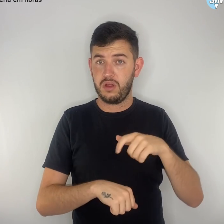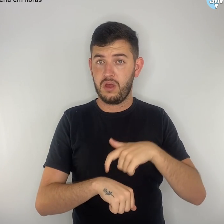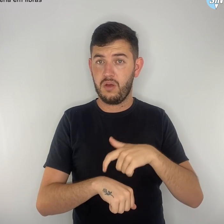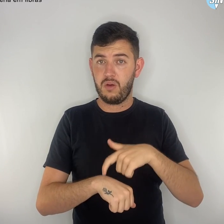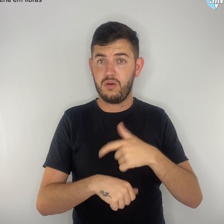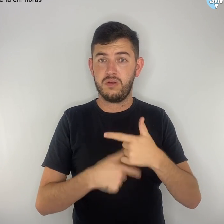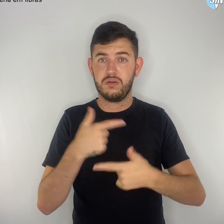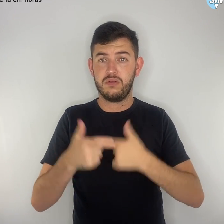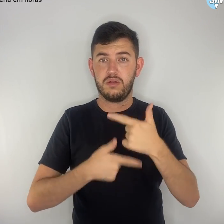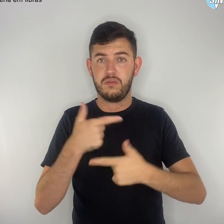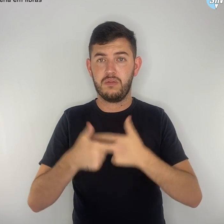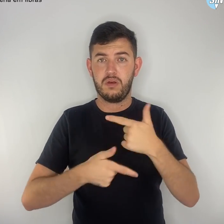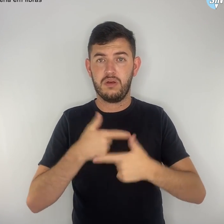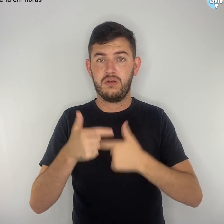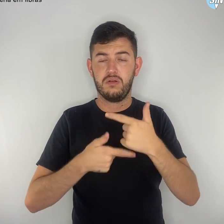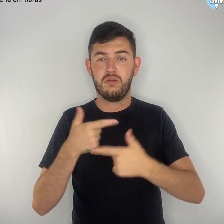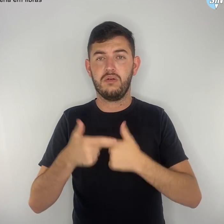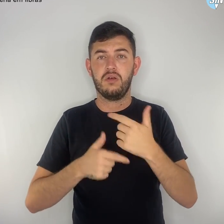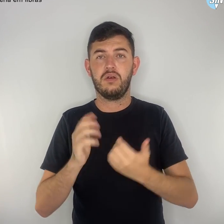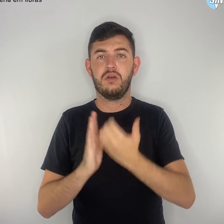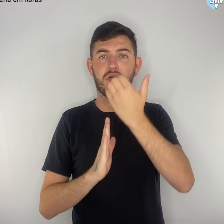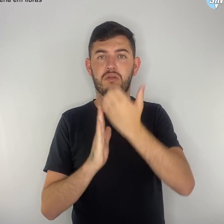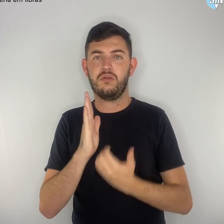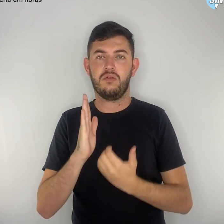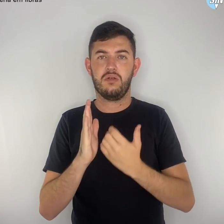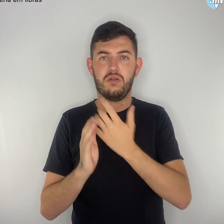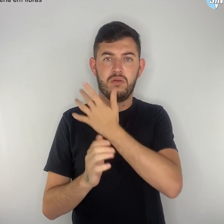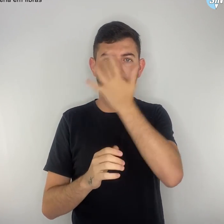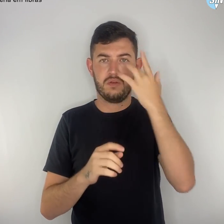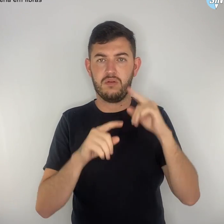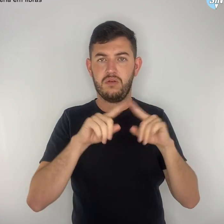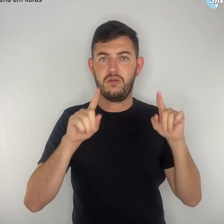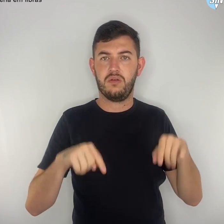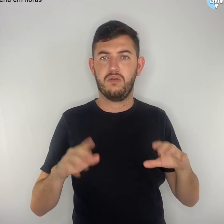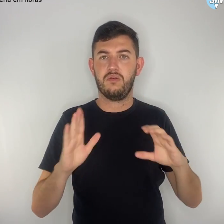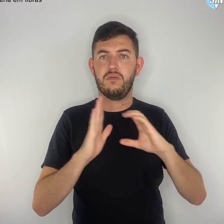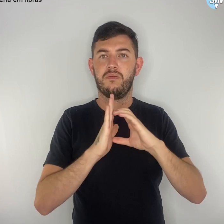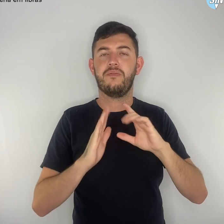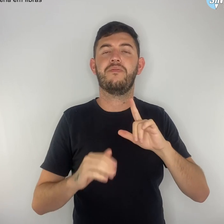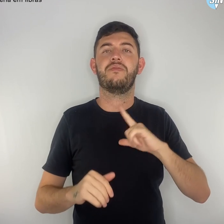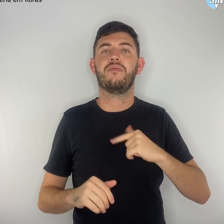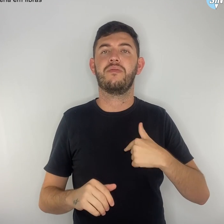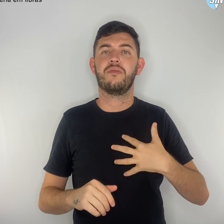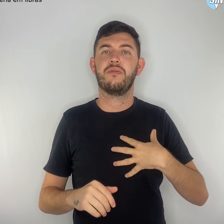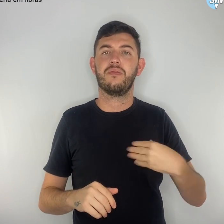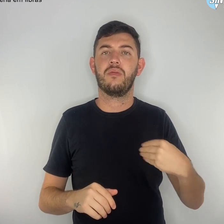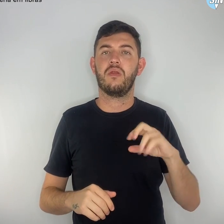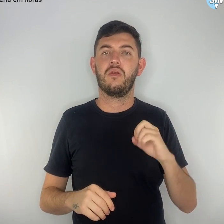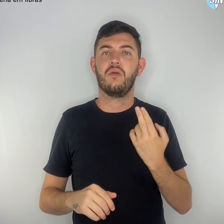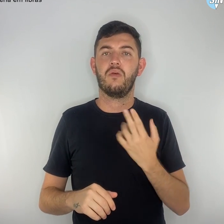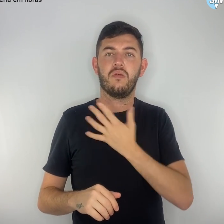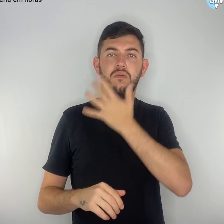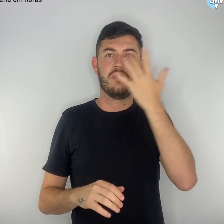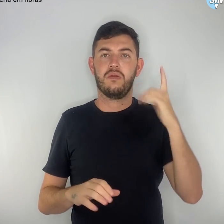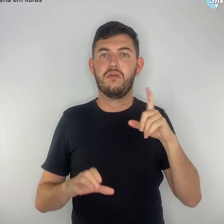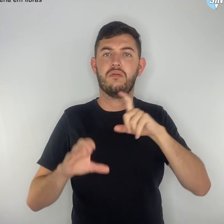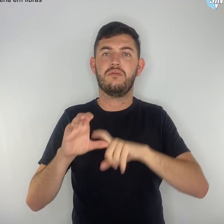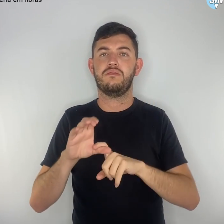de trabalho do servidor público que tenha filho ou dependente com deficiência, a Justiça